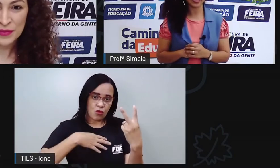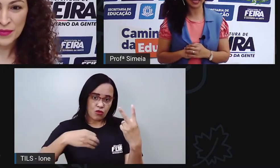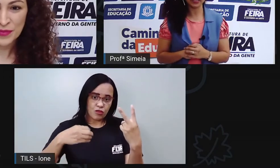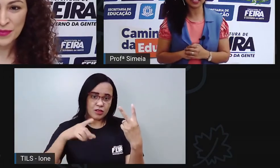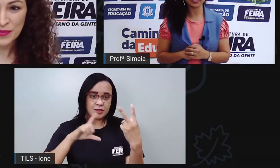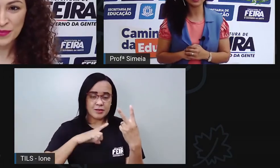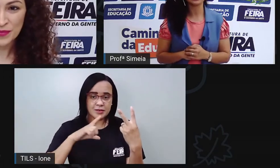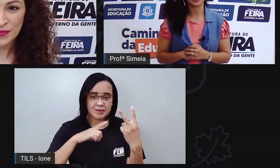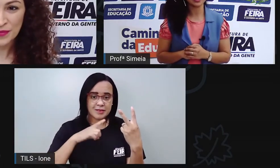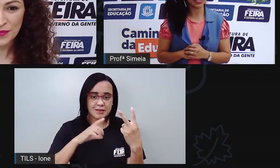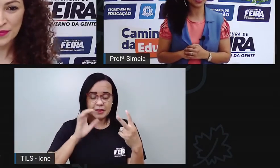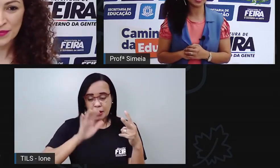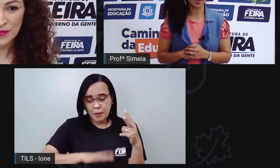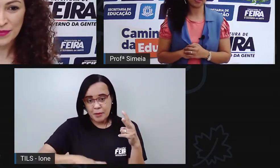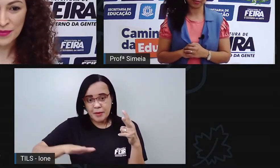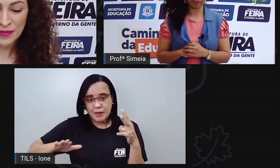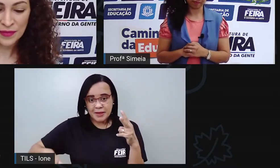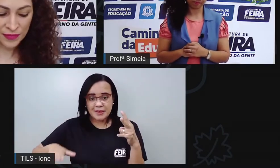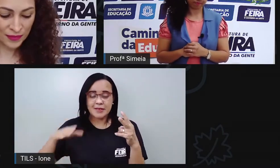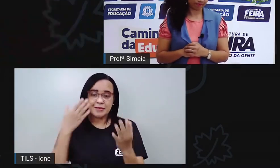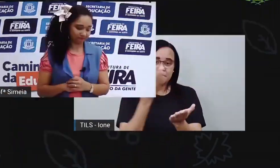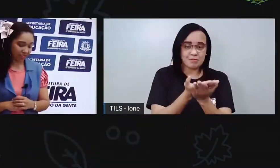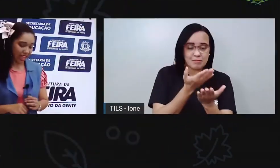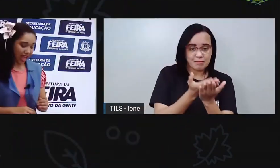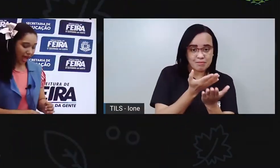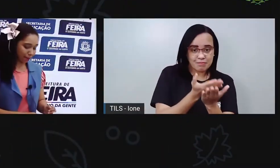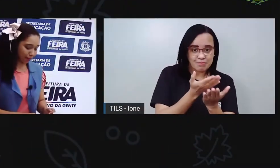eram pequenos e estudavam.